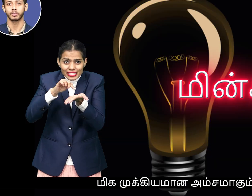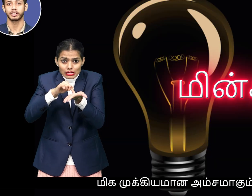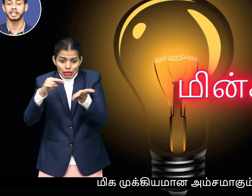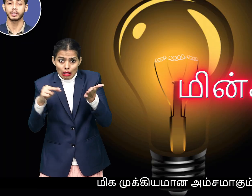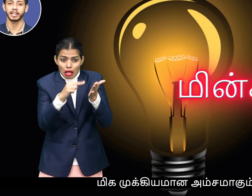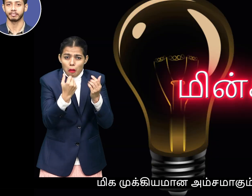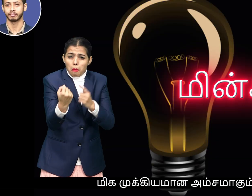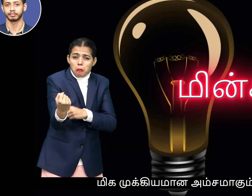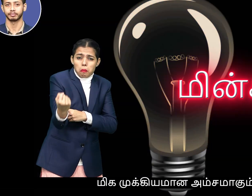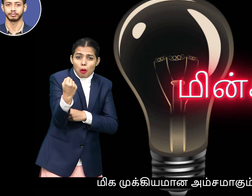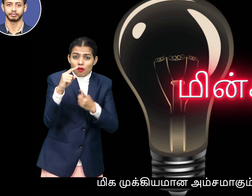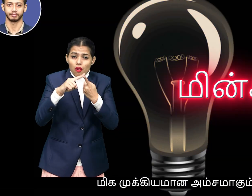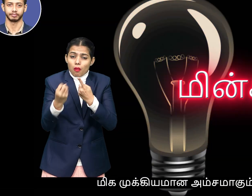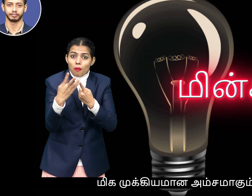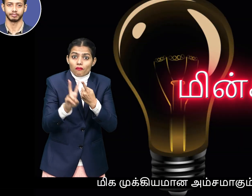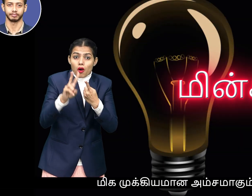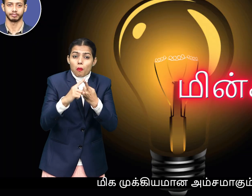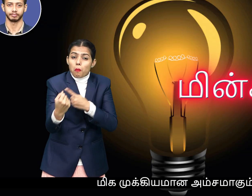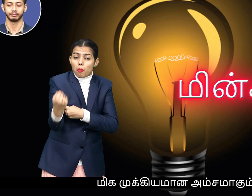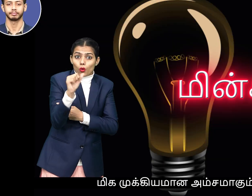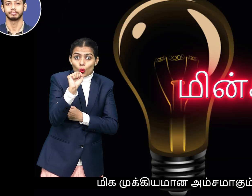மிக முக்கியமான அம்சமாகும்.